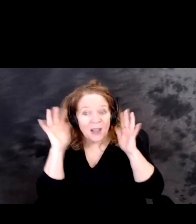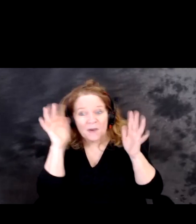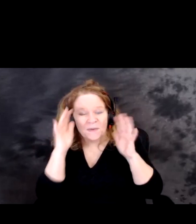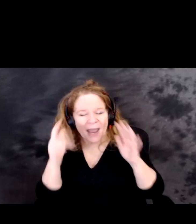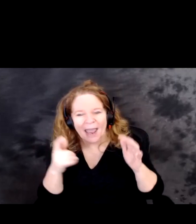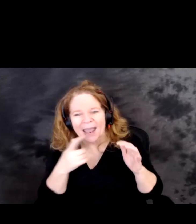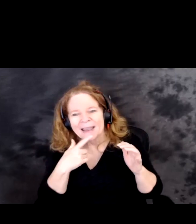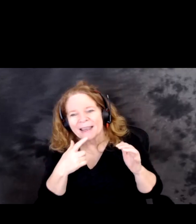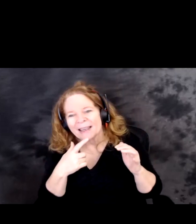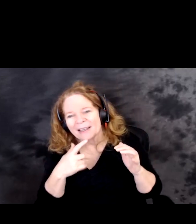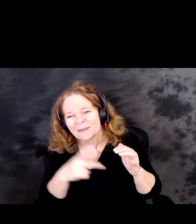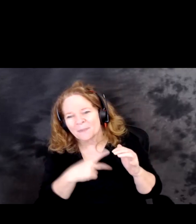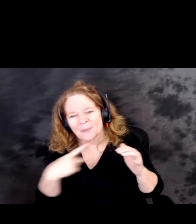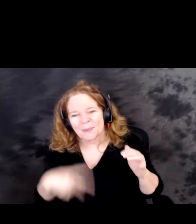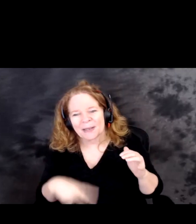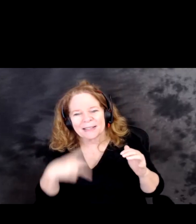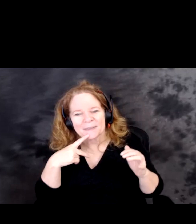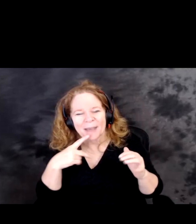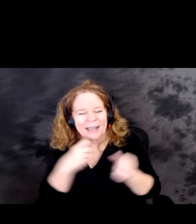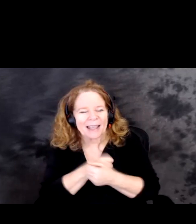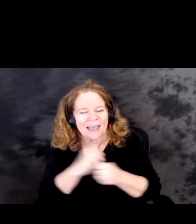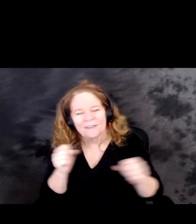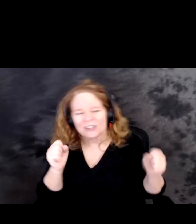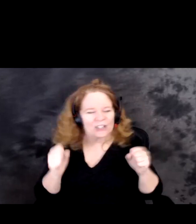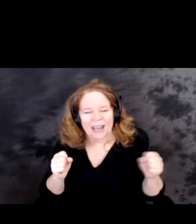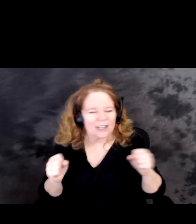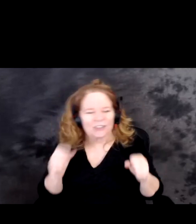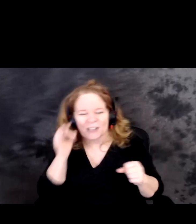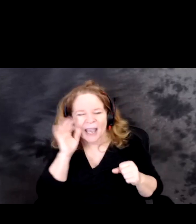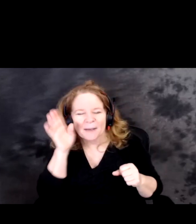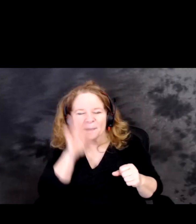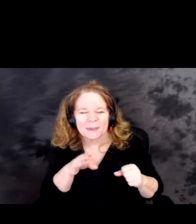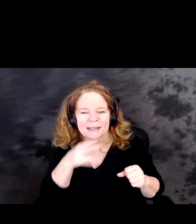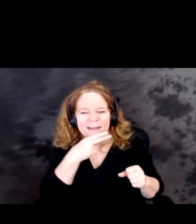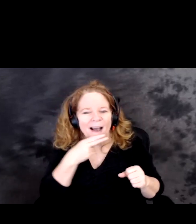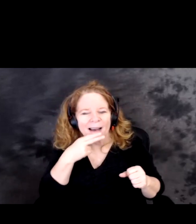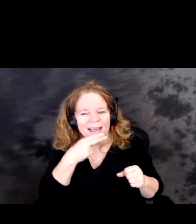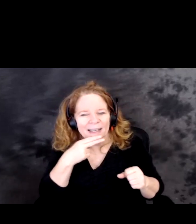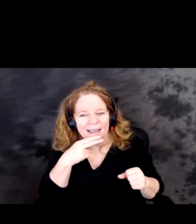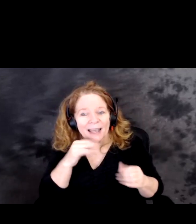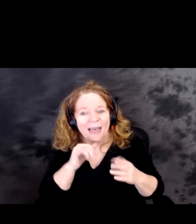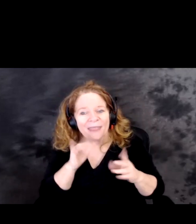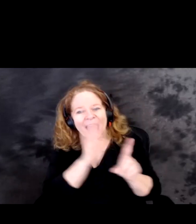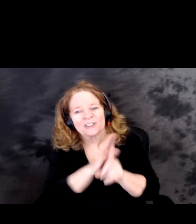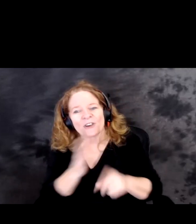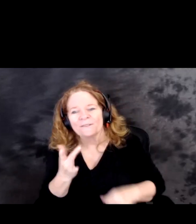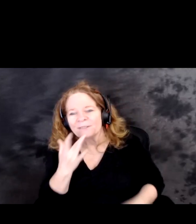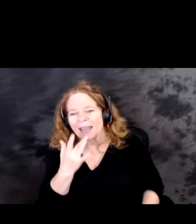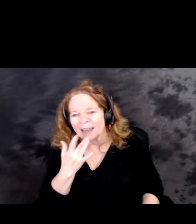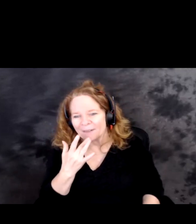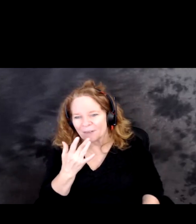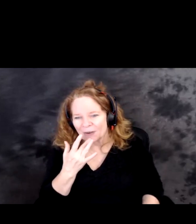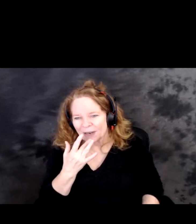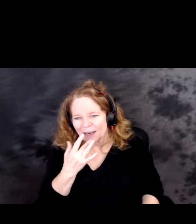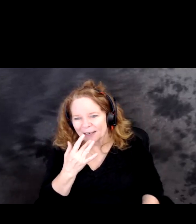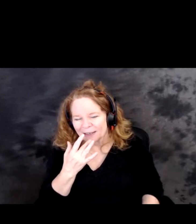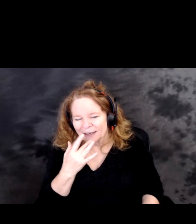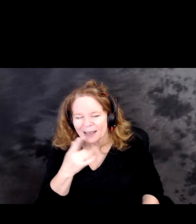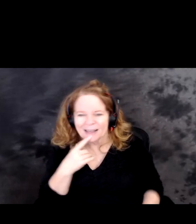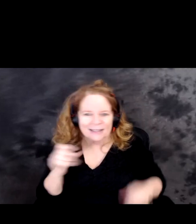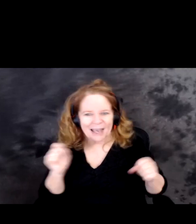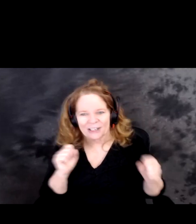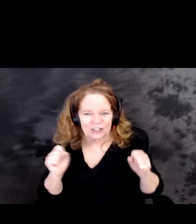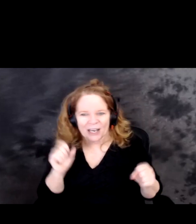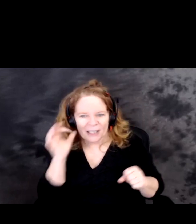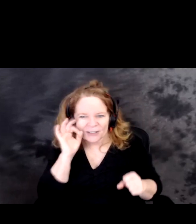¡Hurra! Dijo la princesa Peggy. Le encantó la miel de la abeja Shakey Shake. Y es su favorita, dijo